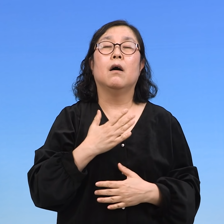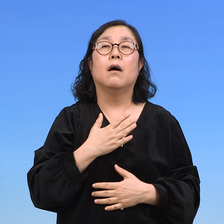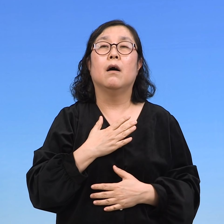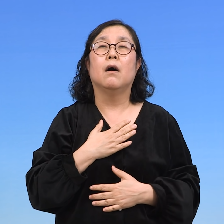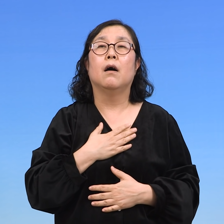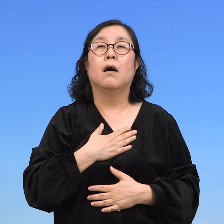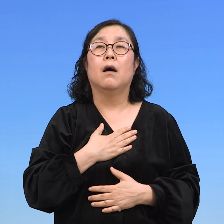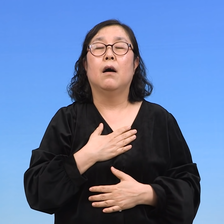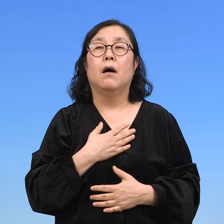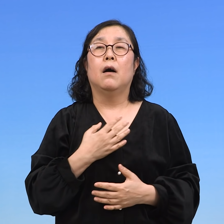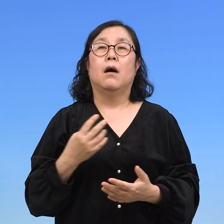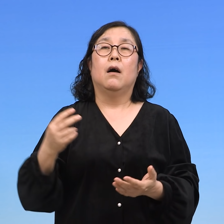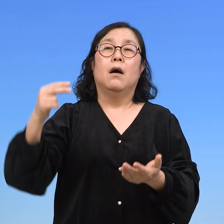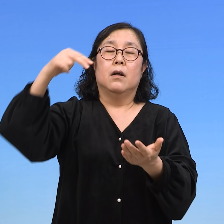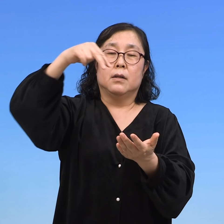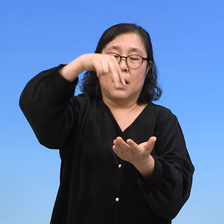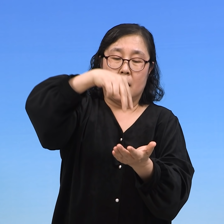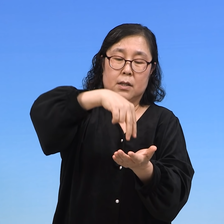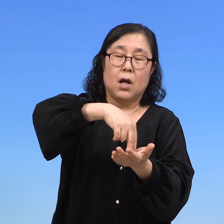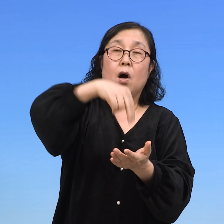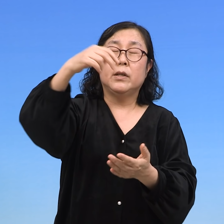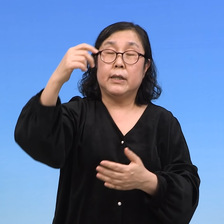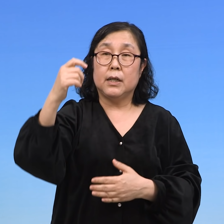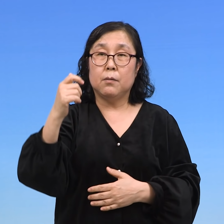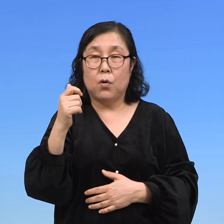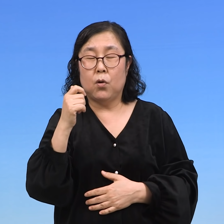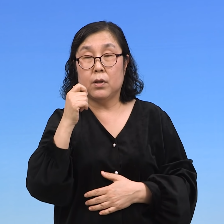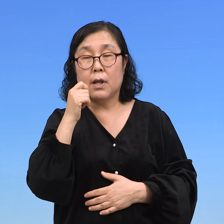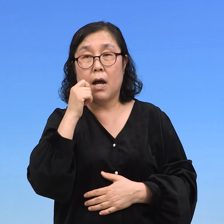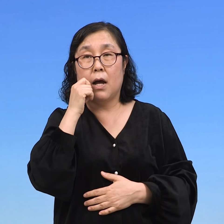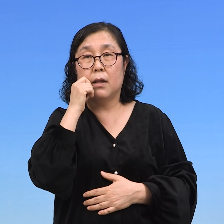나 서지 못하네